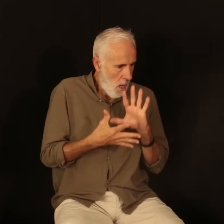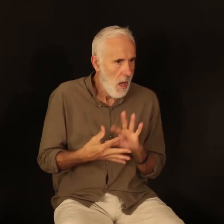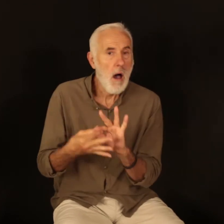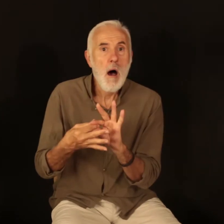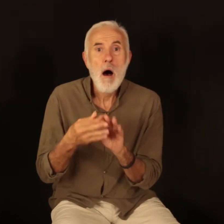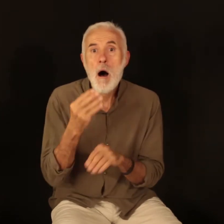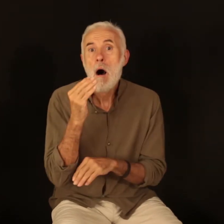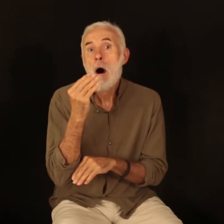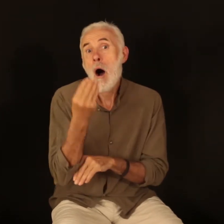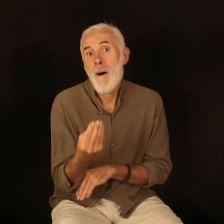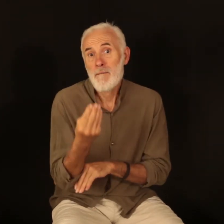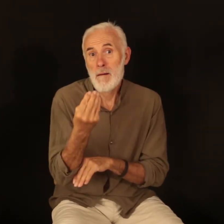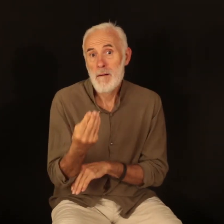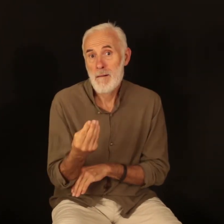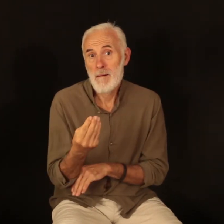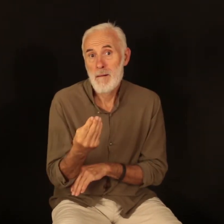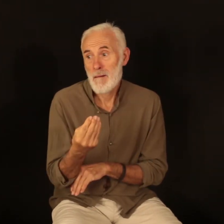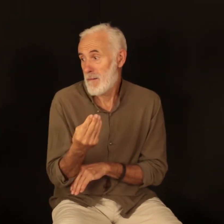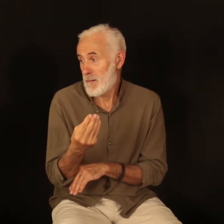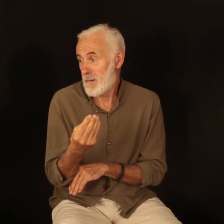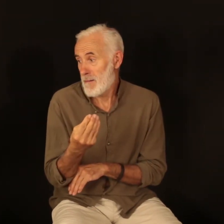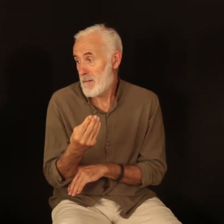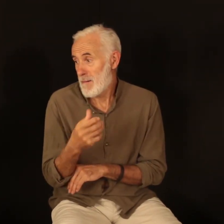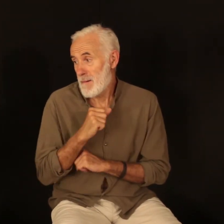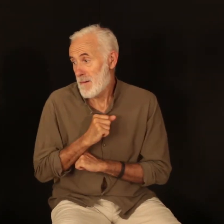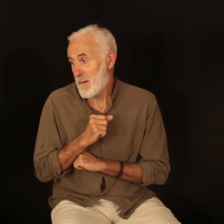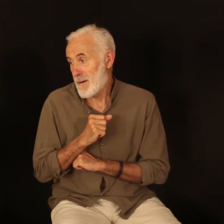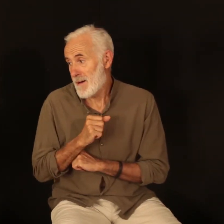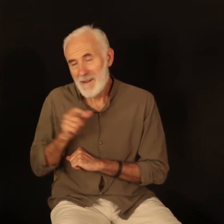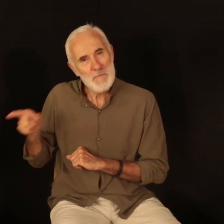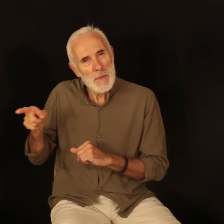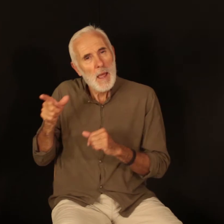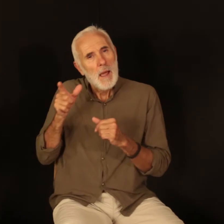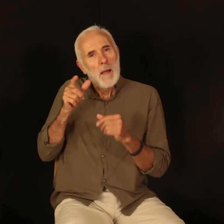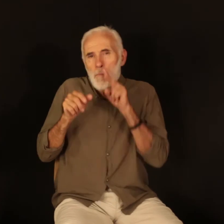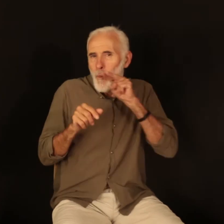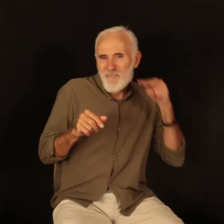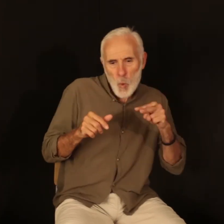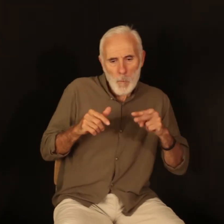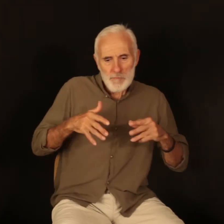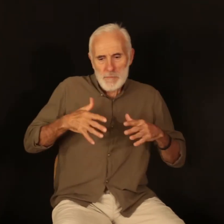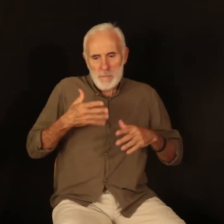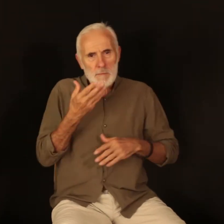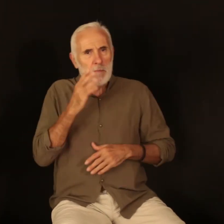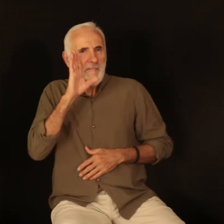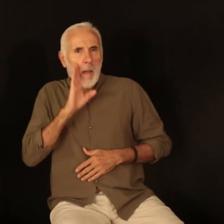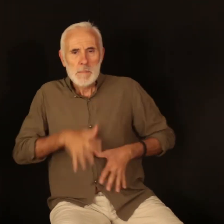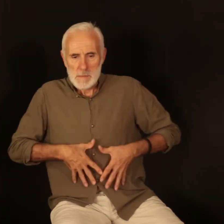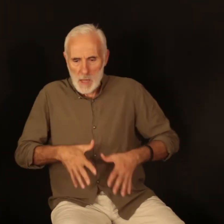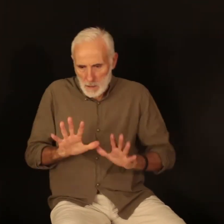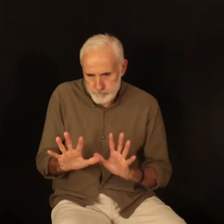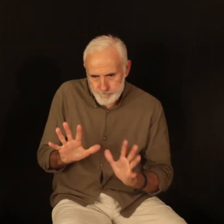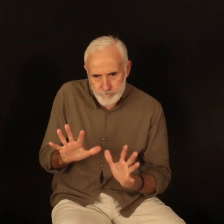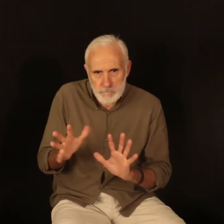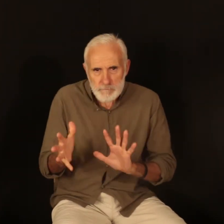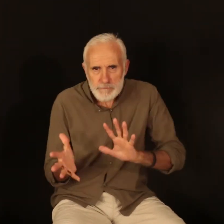Donc ce livre, avec son approche sophrologique, permet de prendre conscience en fait, de son